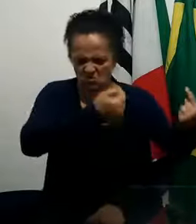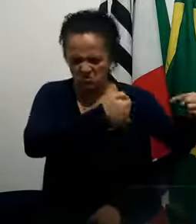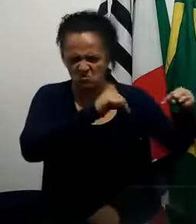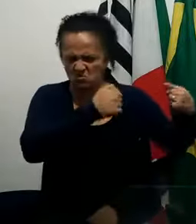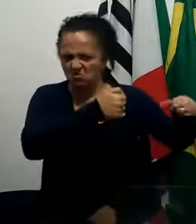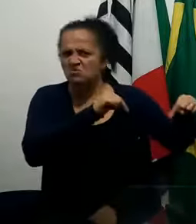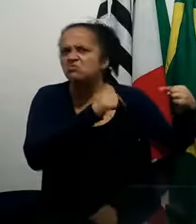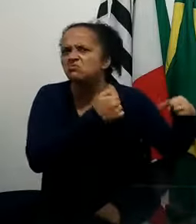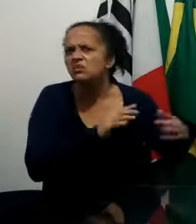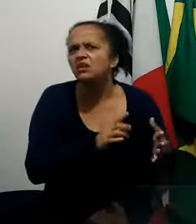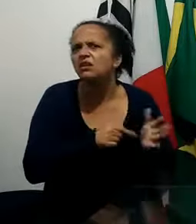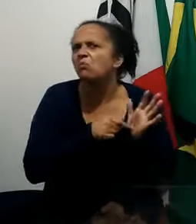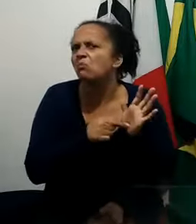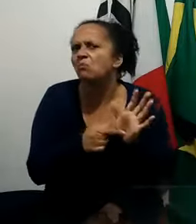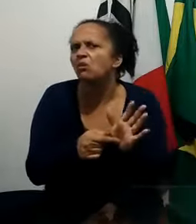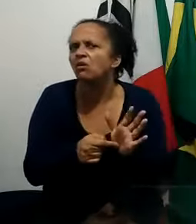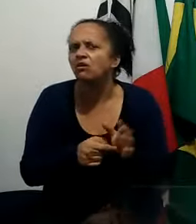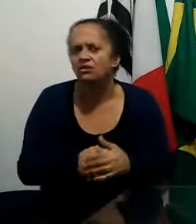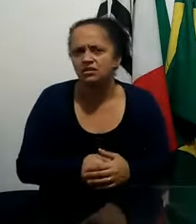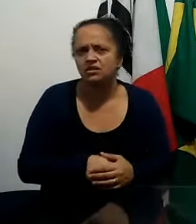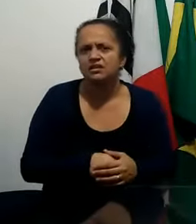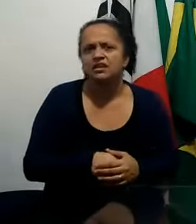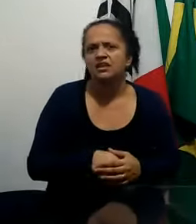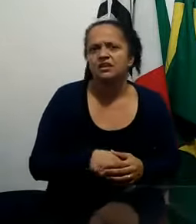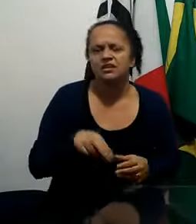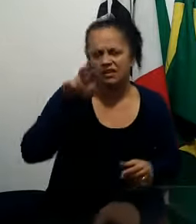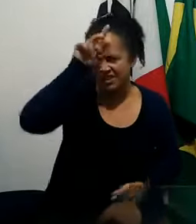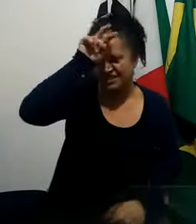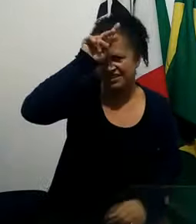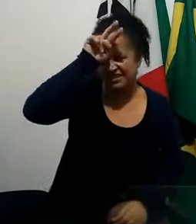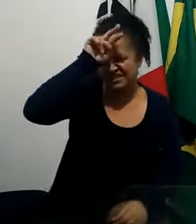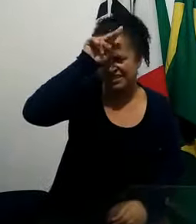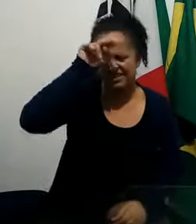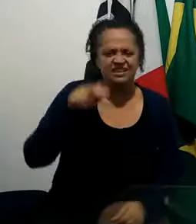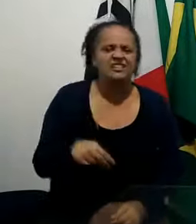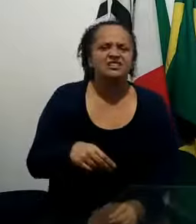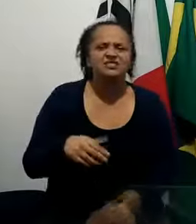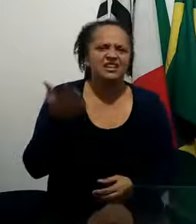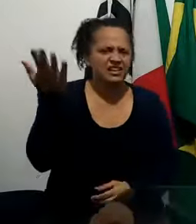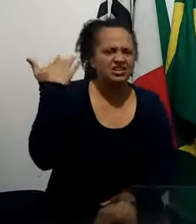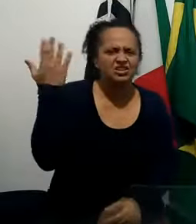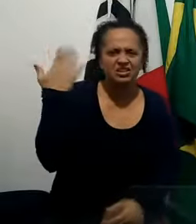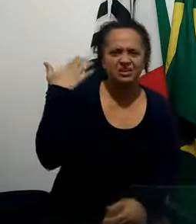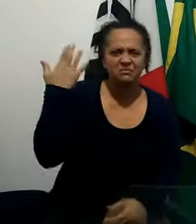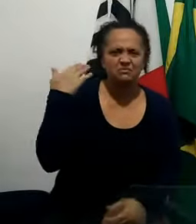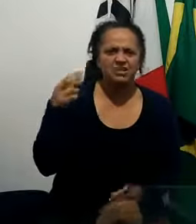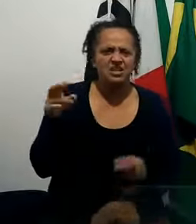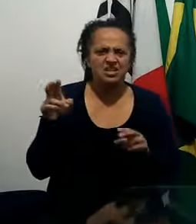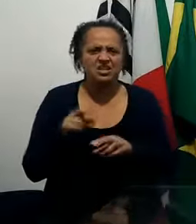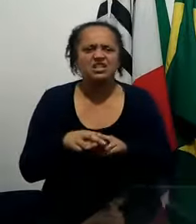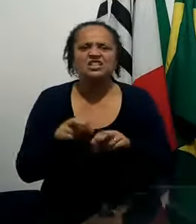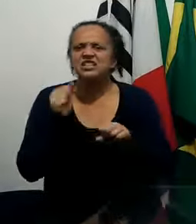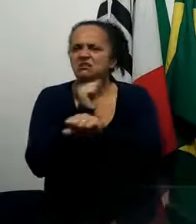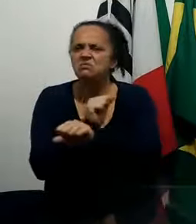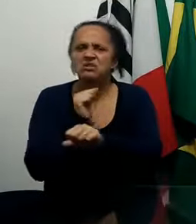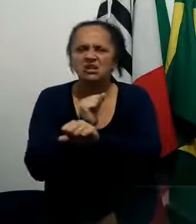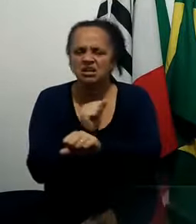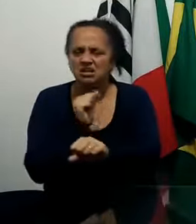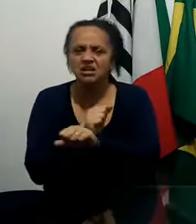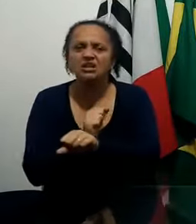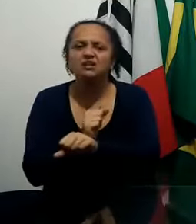que diz o texto aqui, que estavam presos nesse abismo há milhares de anos, aguardando o momento certo